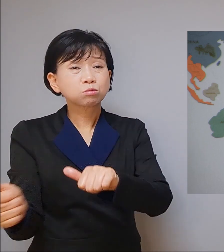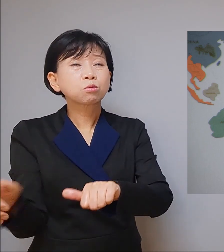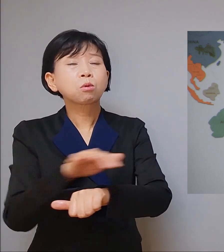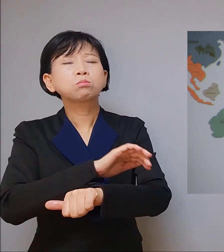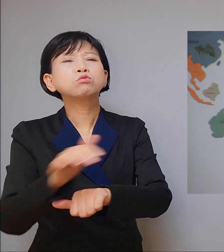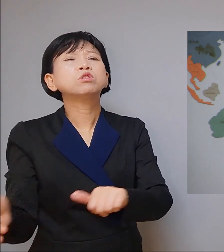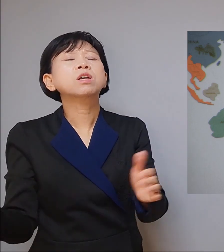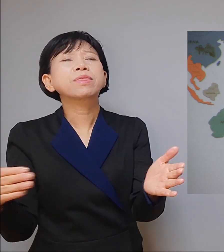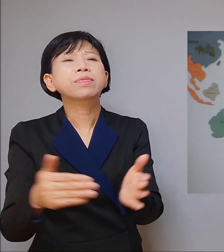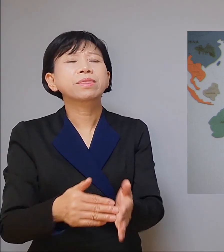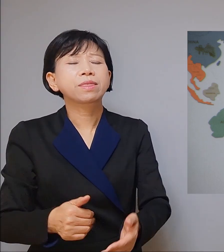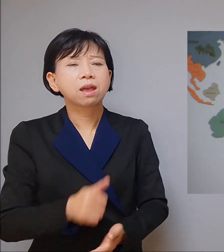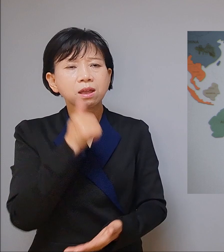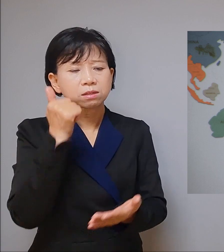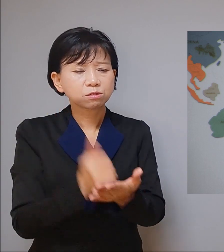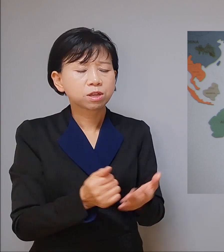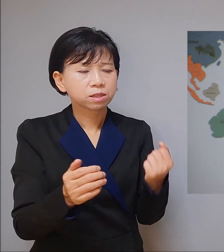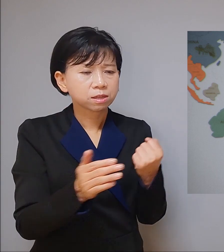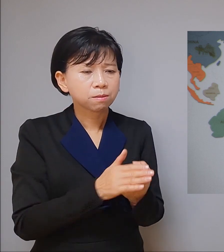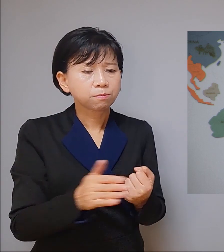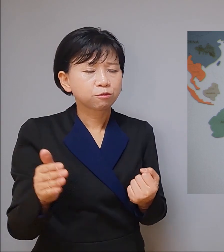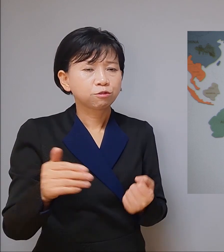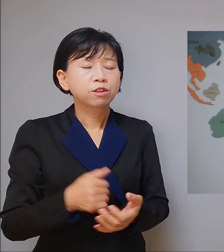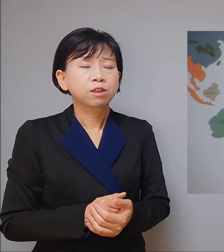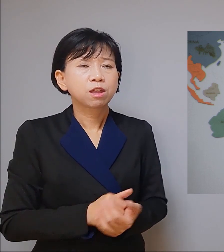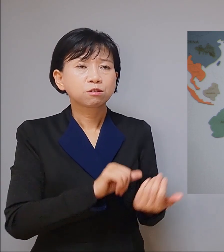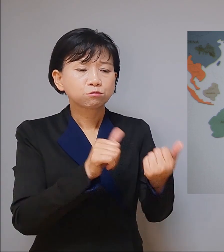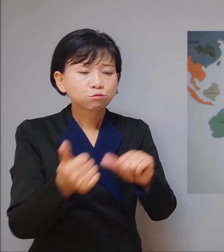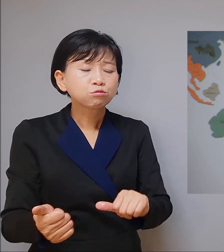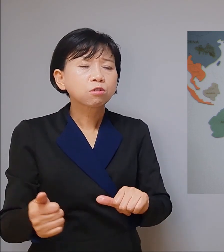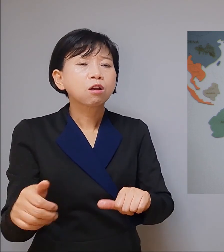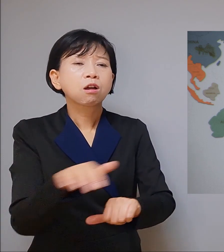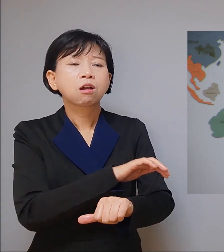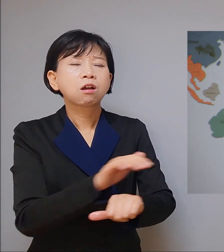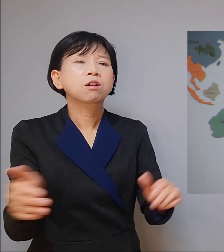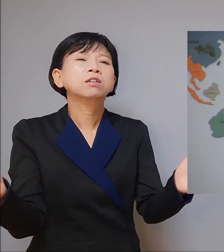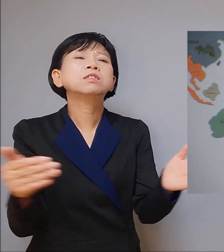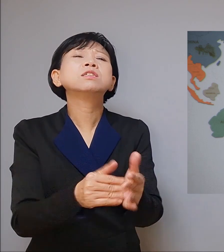말씀입니다. 맞습니다. 죄로 똘똘 뭉친 옛자아는 죽어 장사 지냈기에